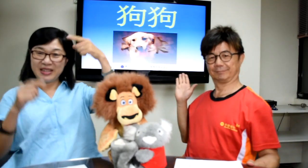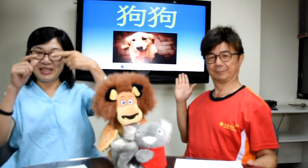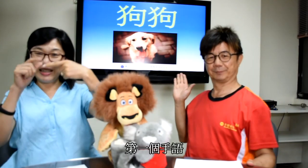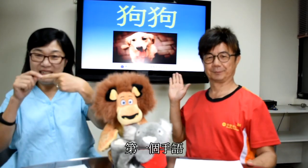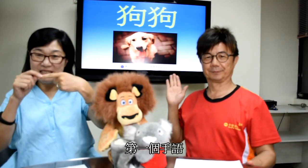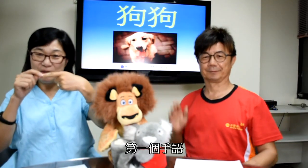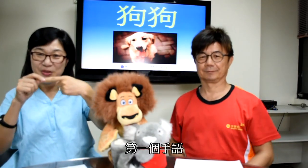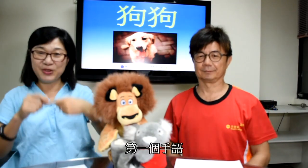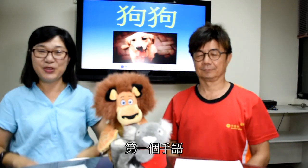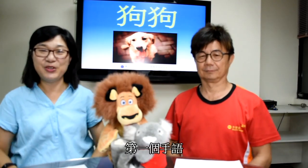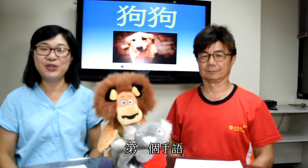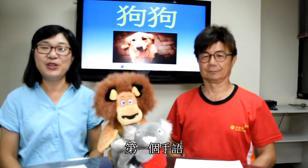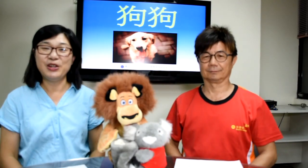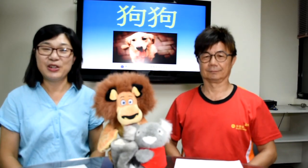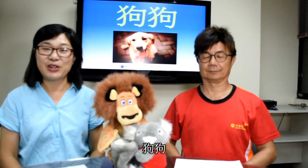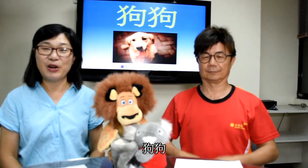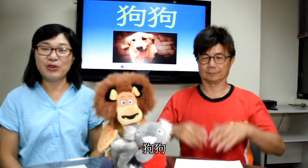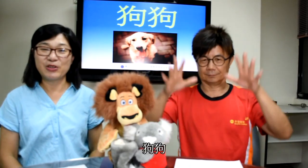第一个手语，狗狗，